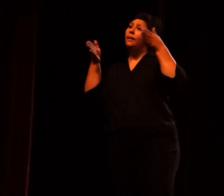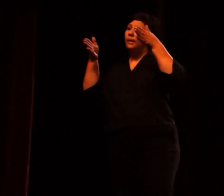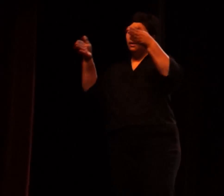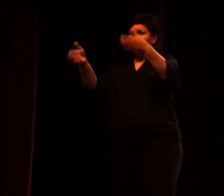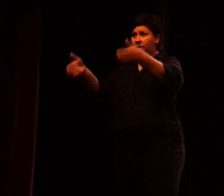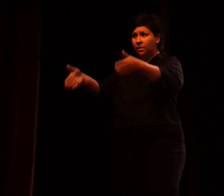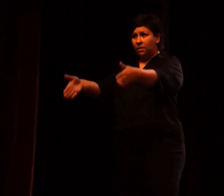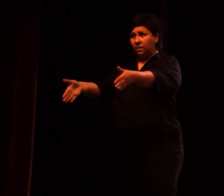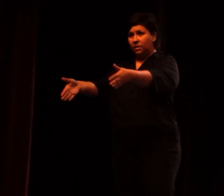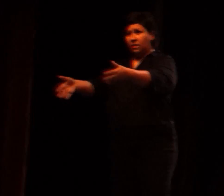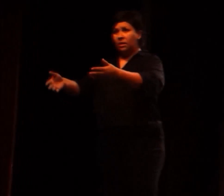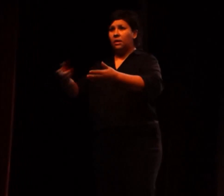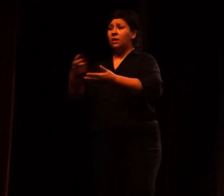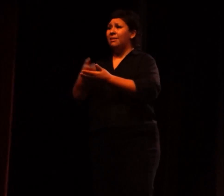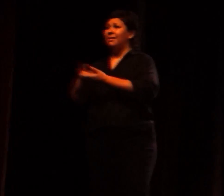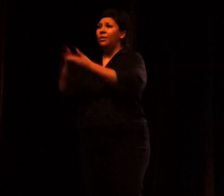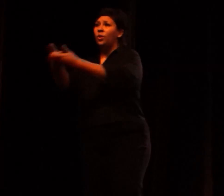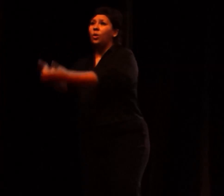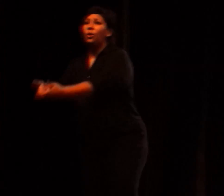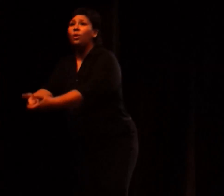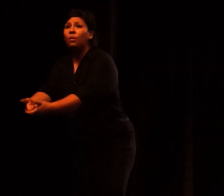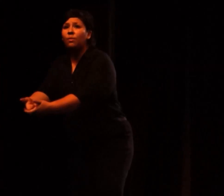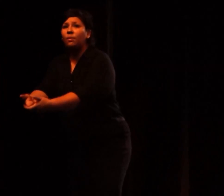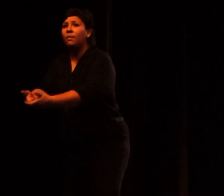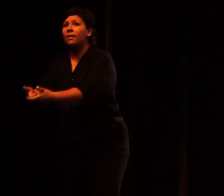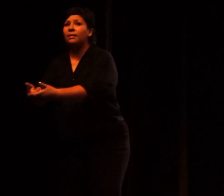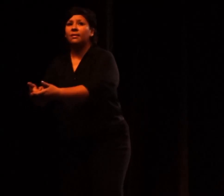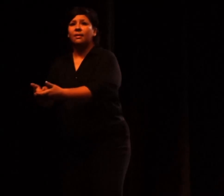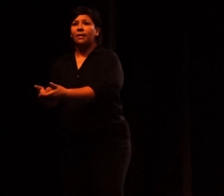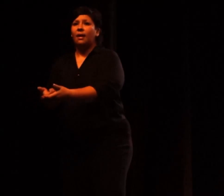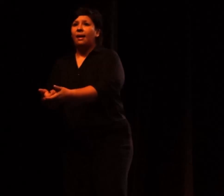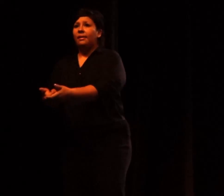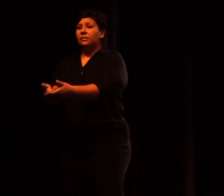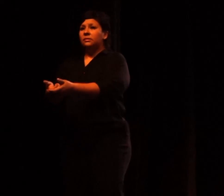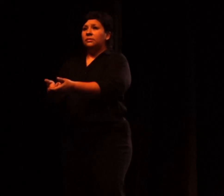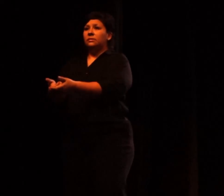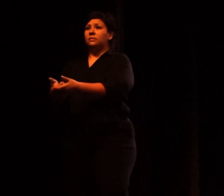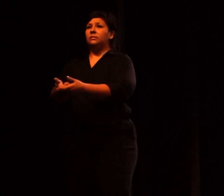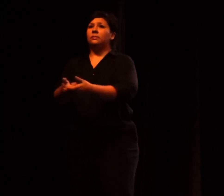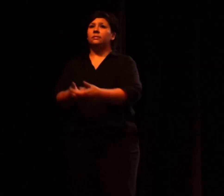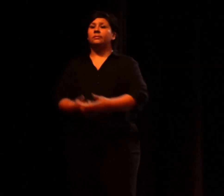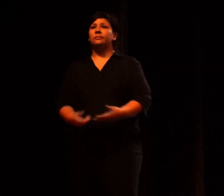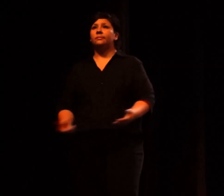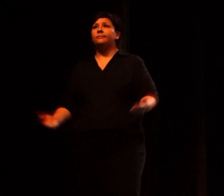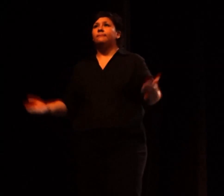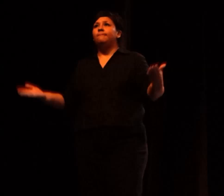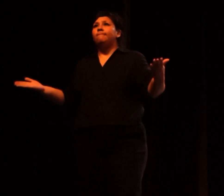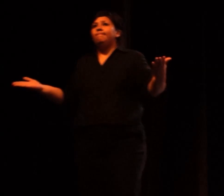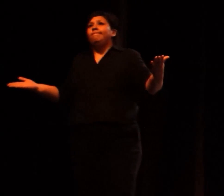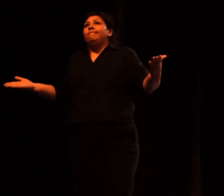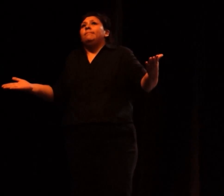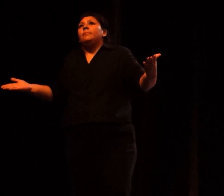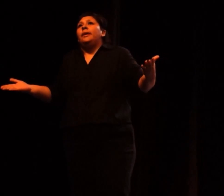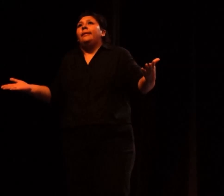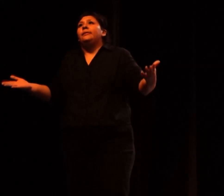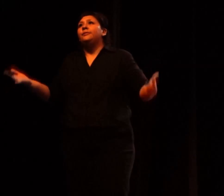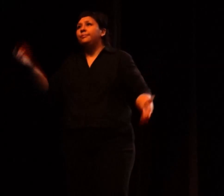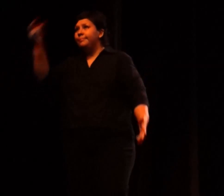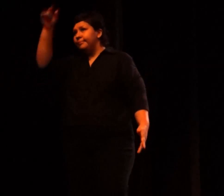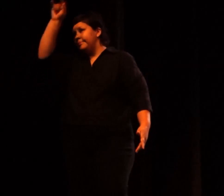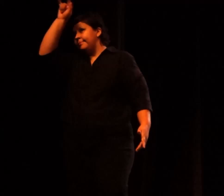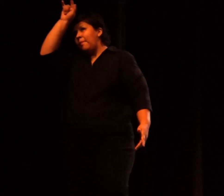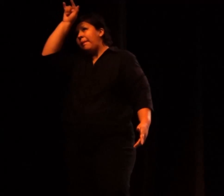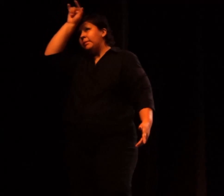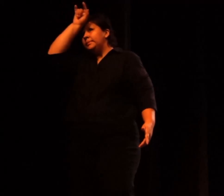murió. Así es que el hombre está desconsolado y aparte preocupado, pues no sabe